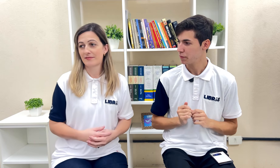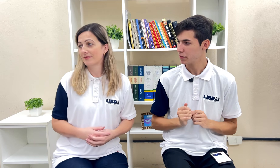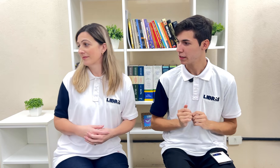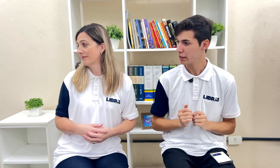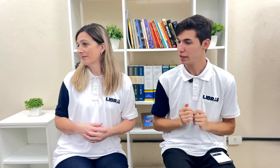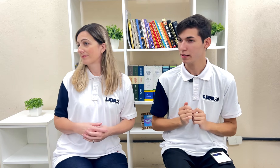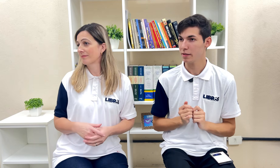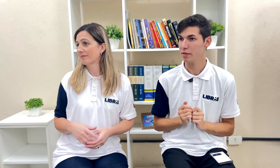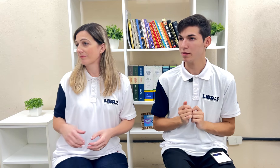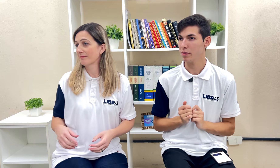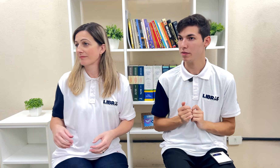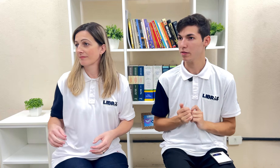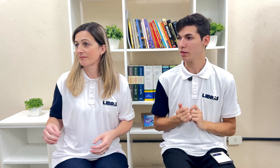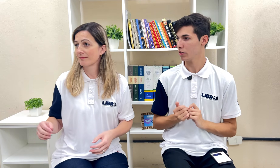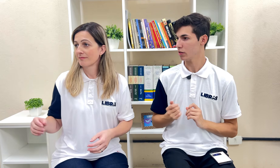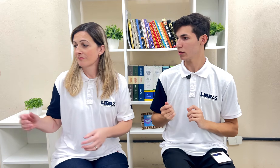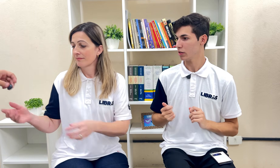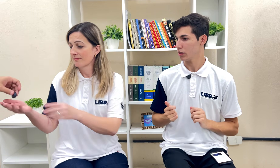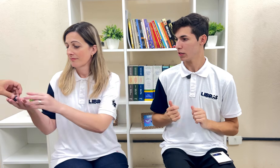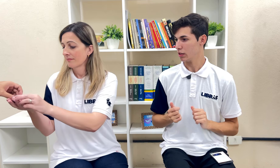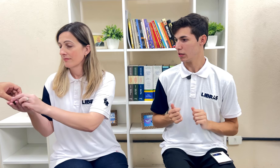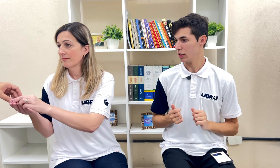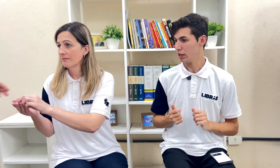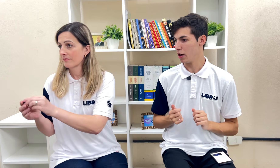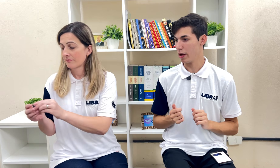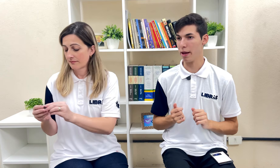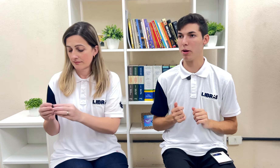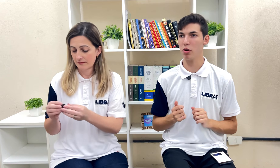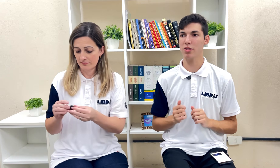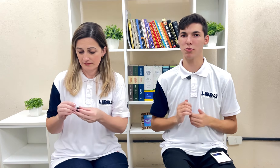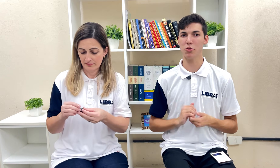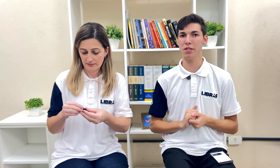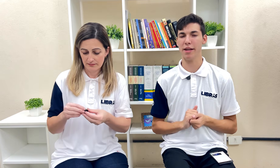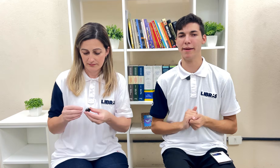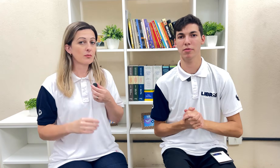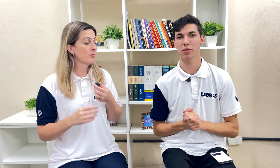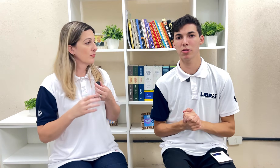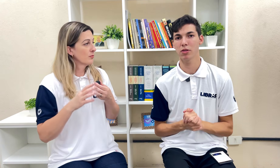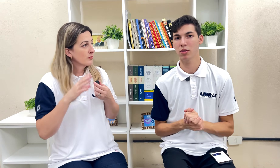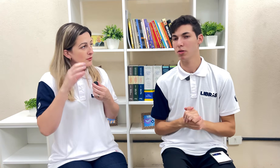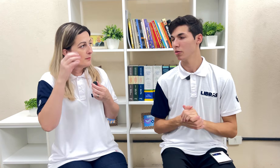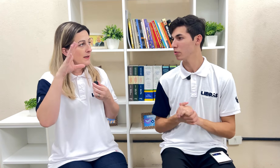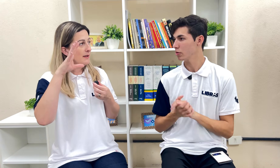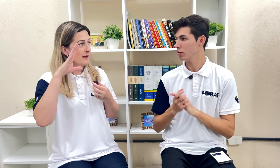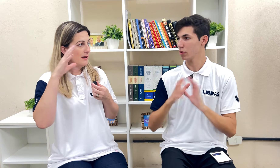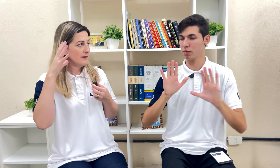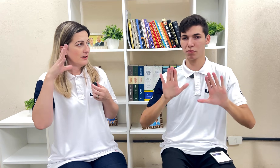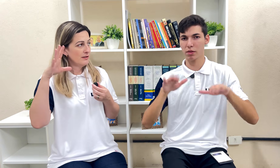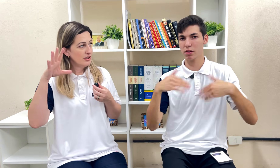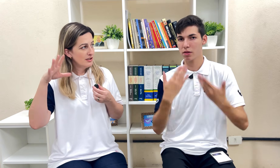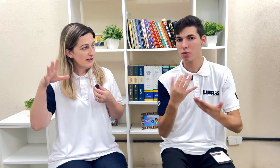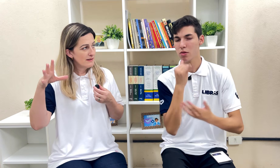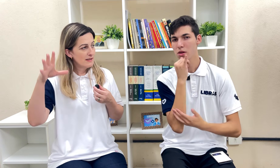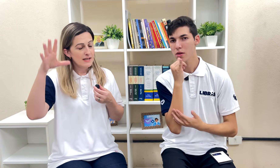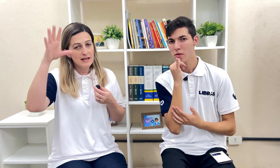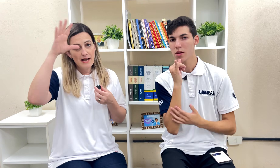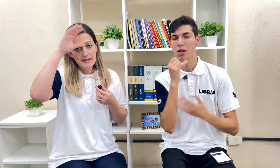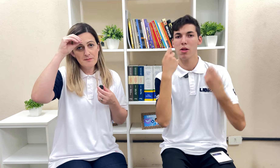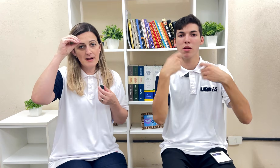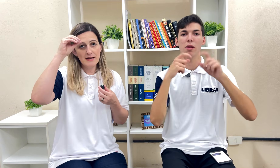Mas a senhora tá falando, ele tá ouvindo, não, pastor? Não, é melhor usar os dois, Sobre a gente trazer a